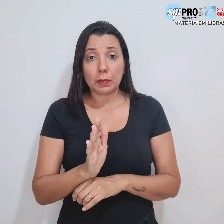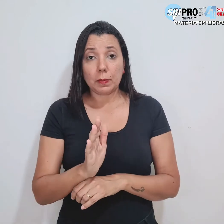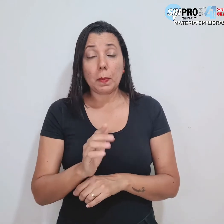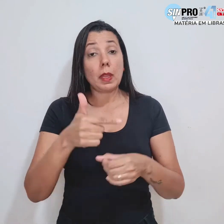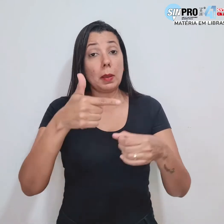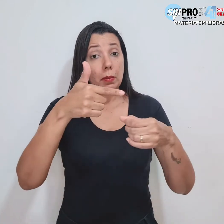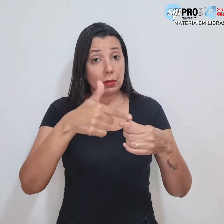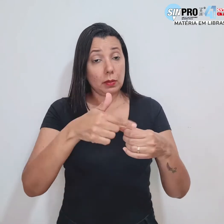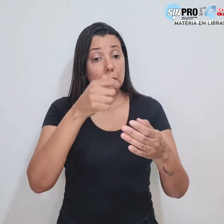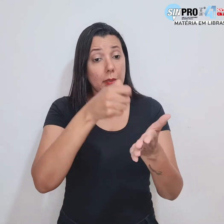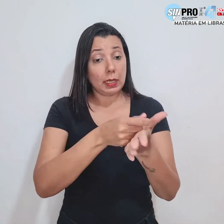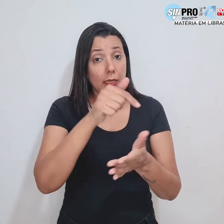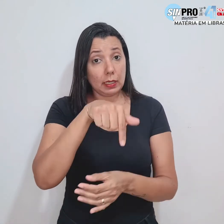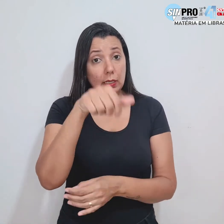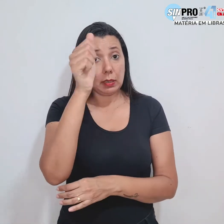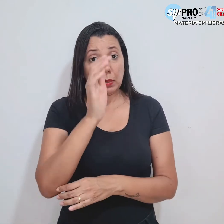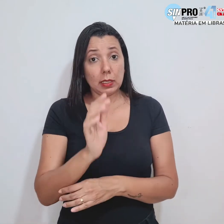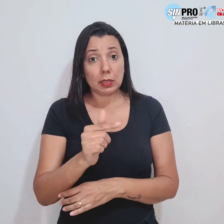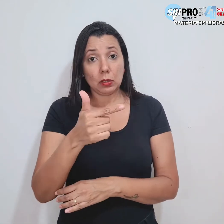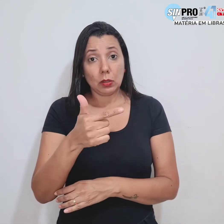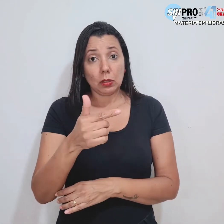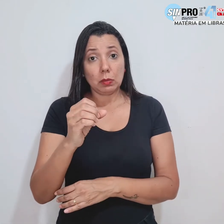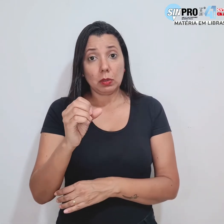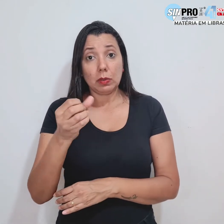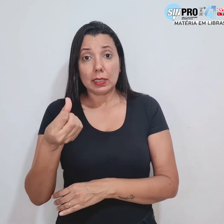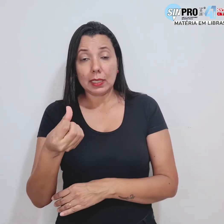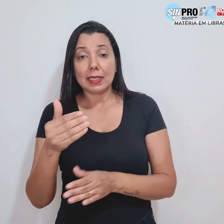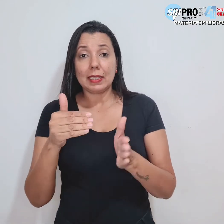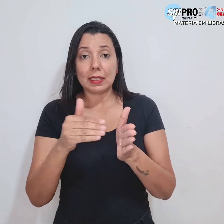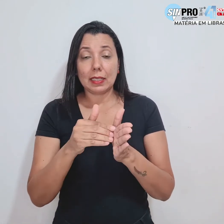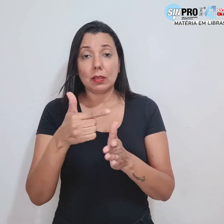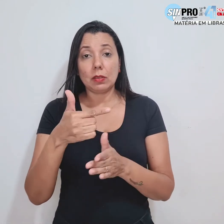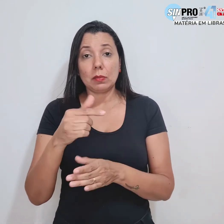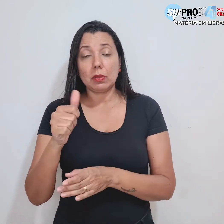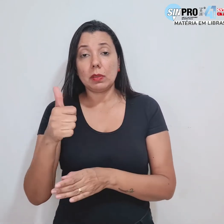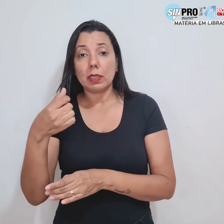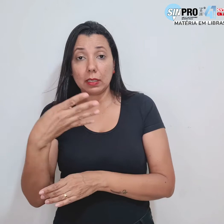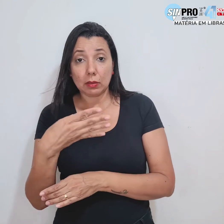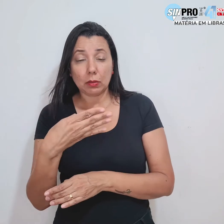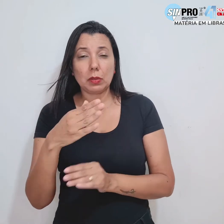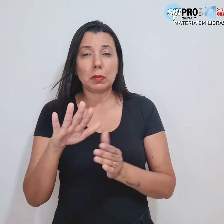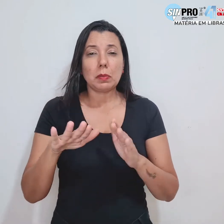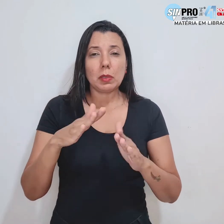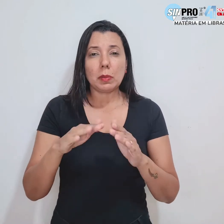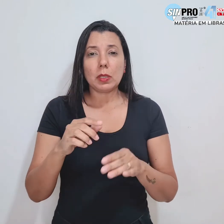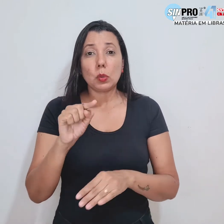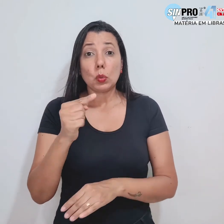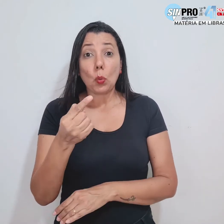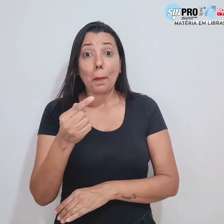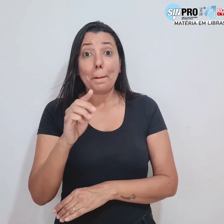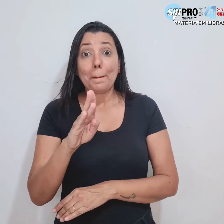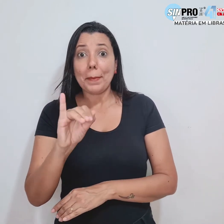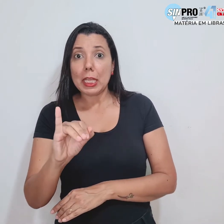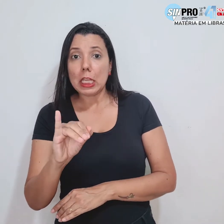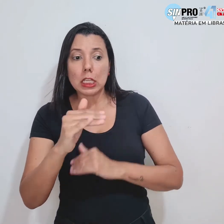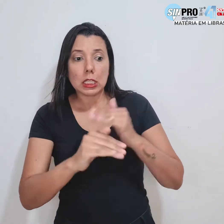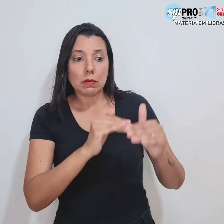A Petrobras investia aqui no Brasil, de 2006 até 2014, algo em torno de 1 bilhão em